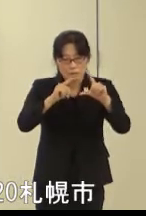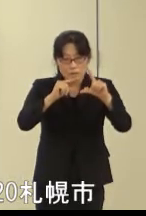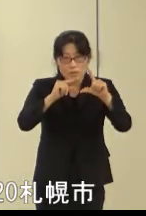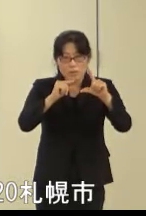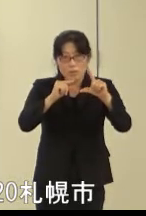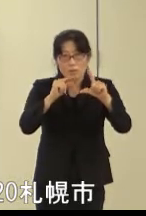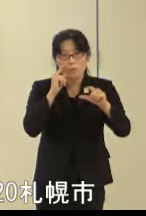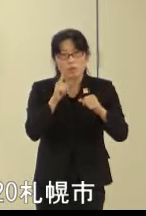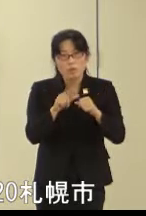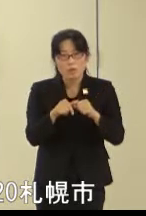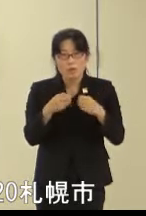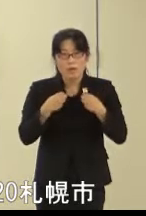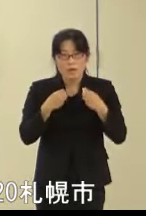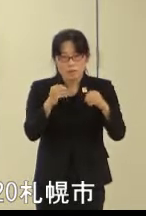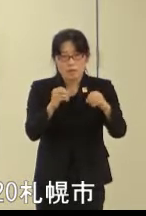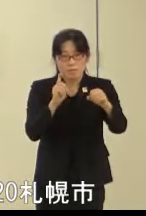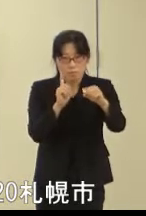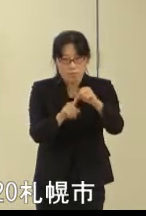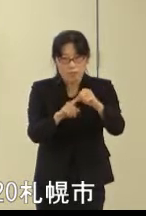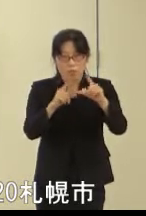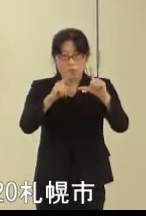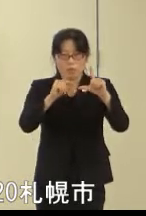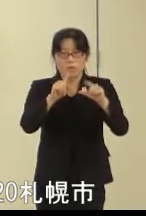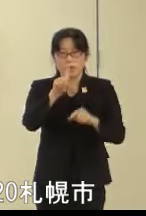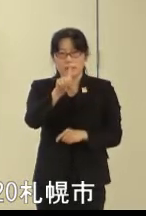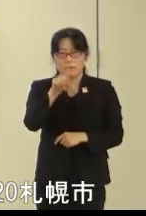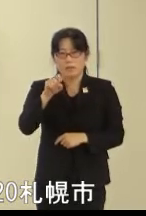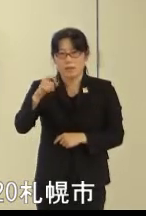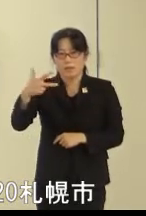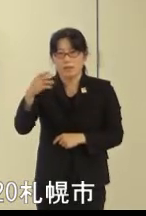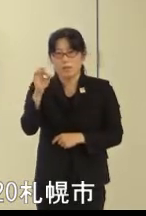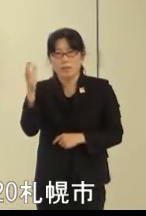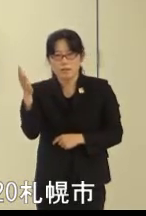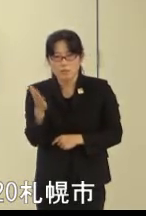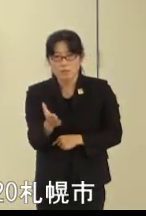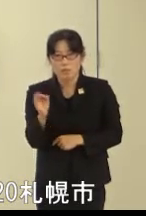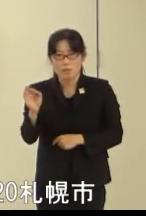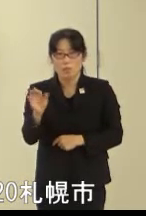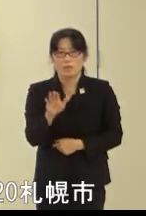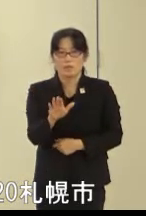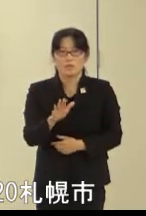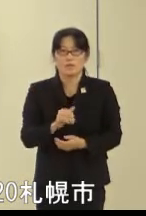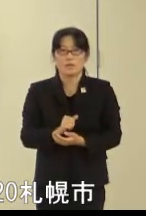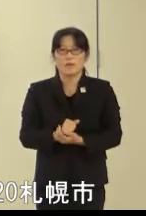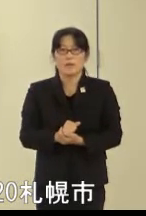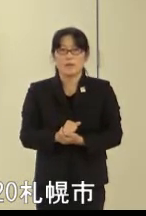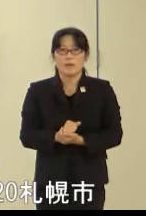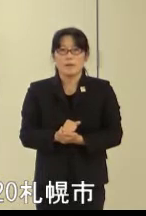ますと陽性率は1.7%という状況でございます